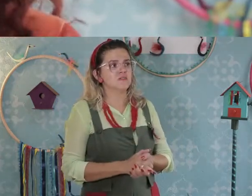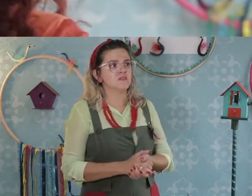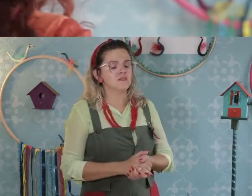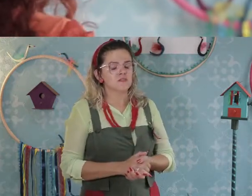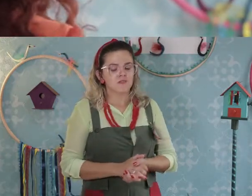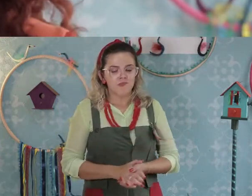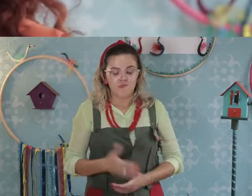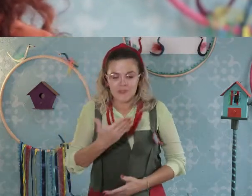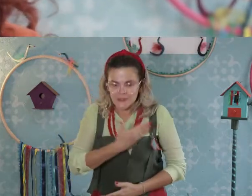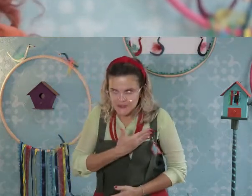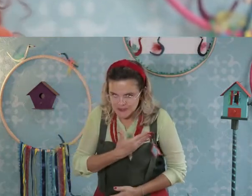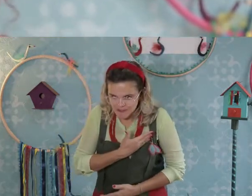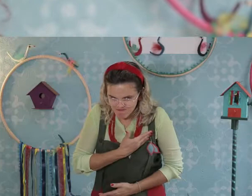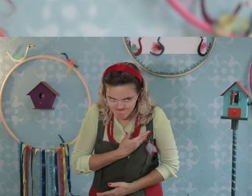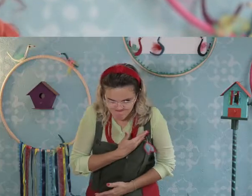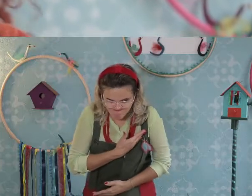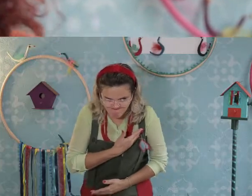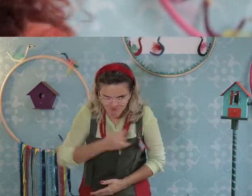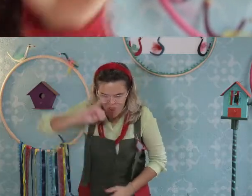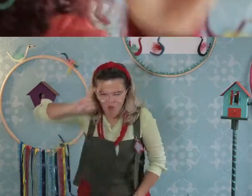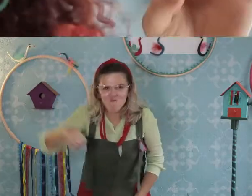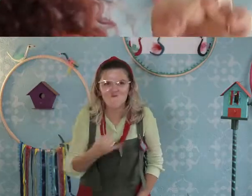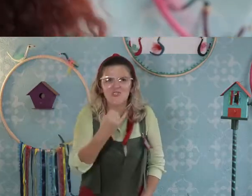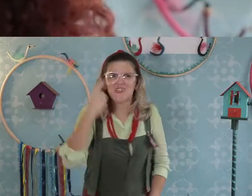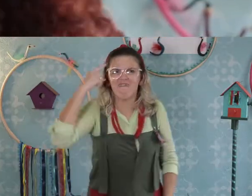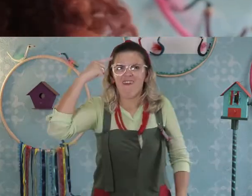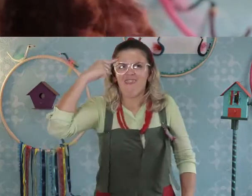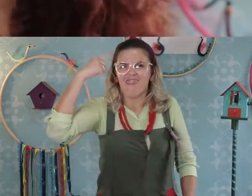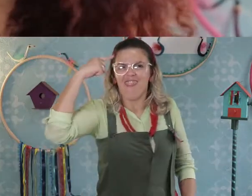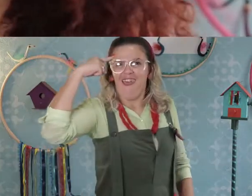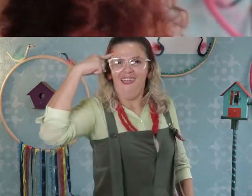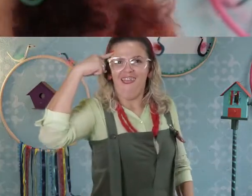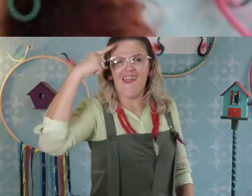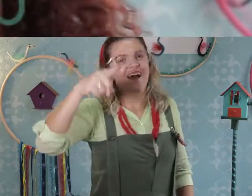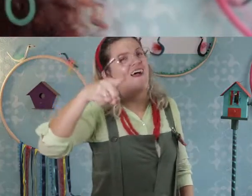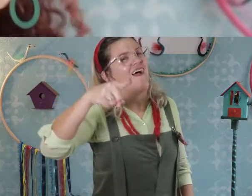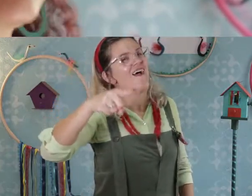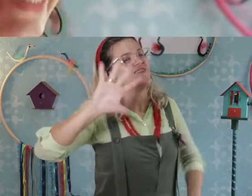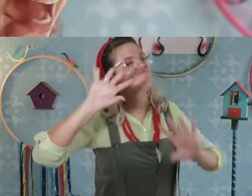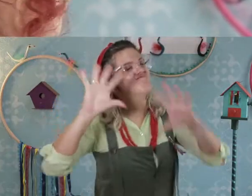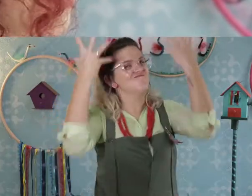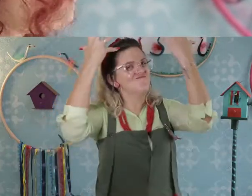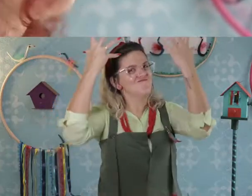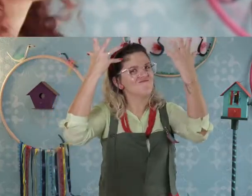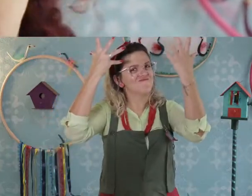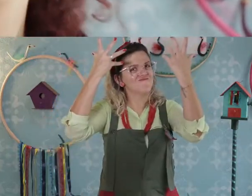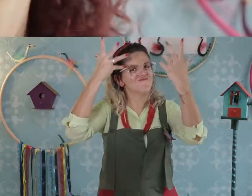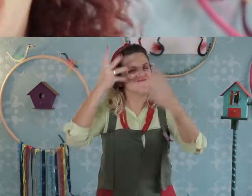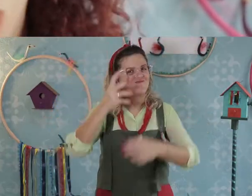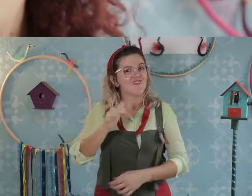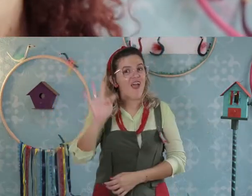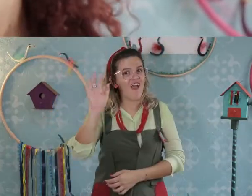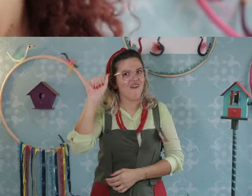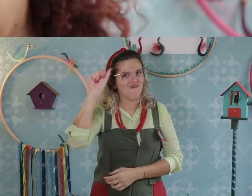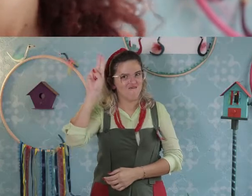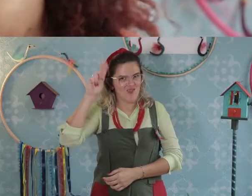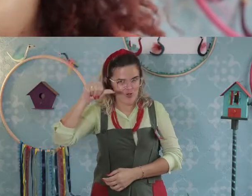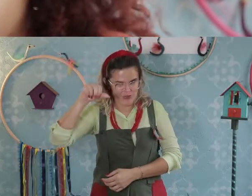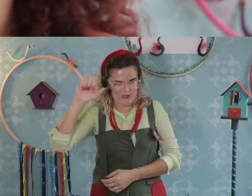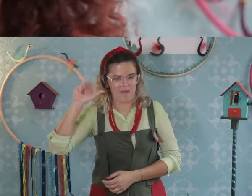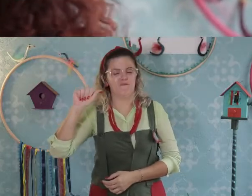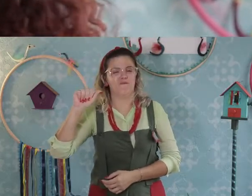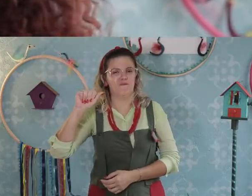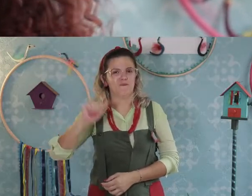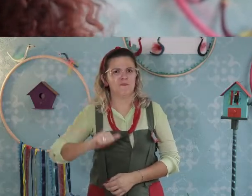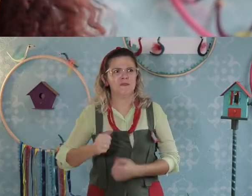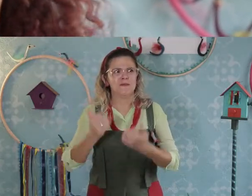aí que eles tiveram uma ideia que tem a ver com festa de aniversário. A fauna